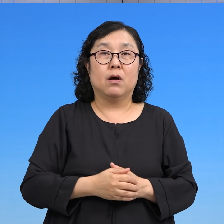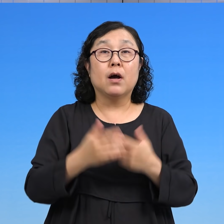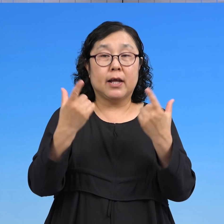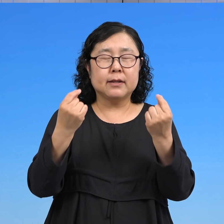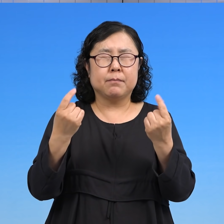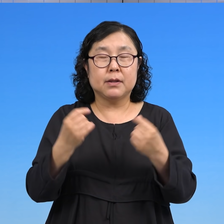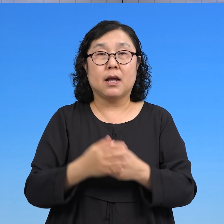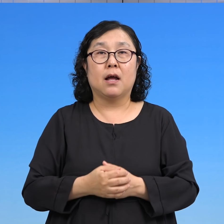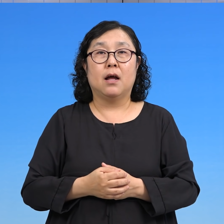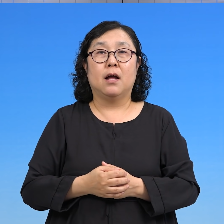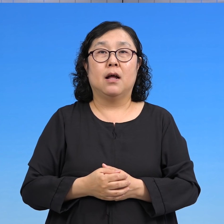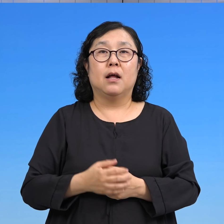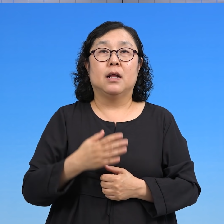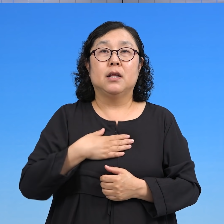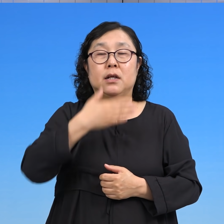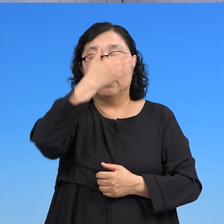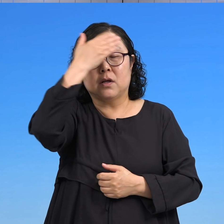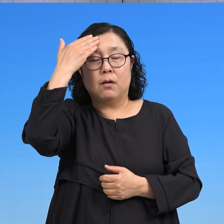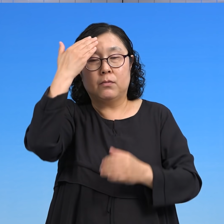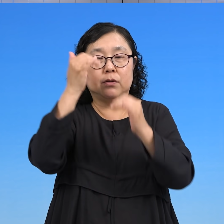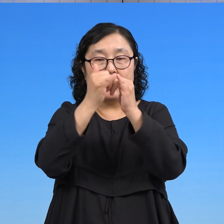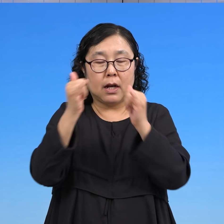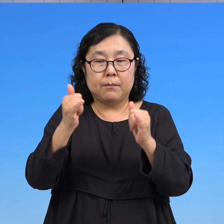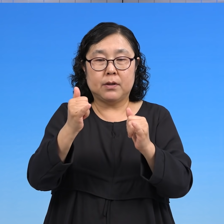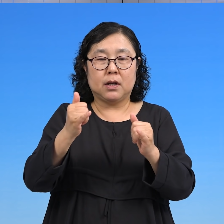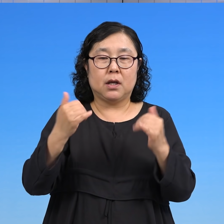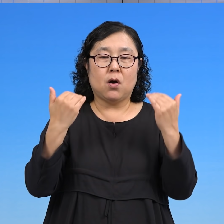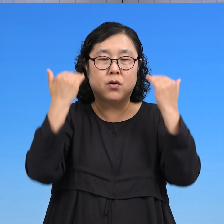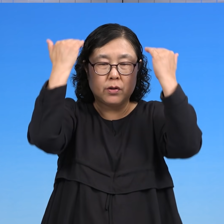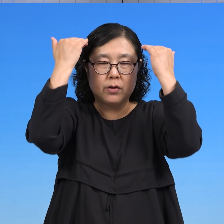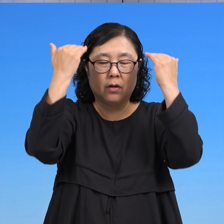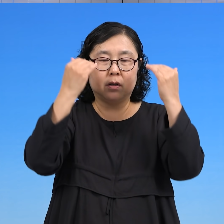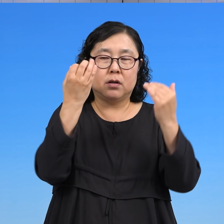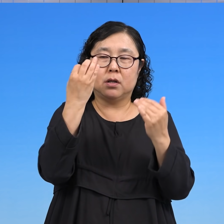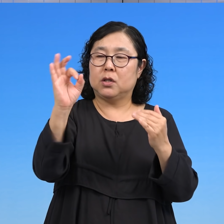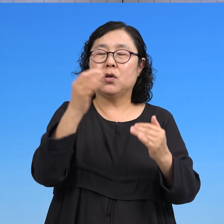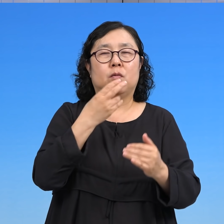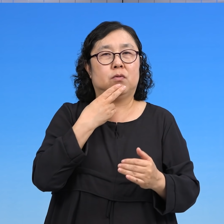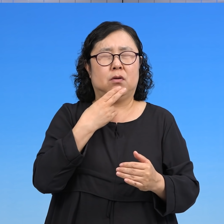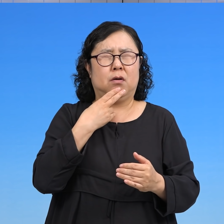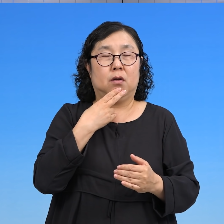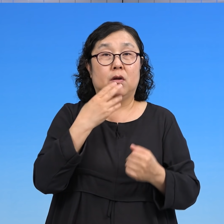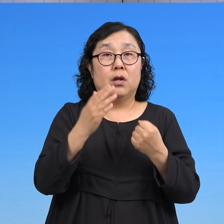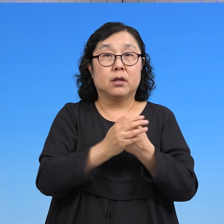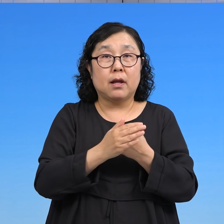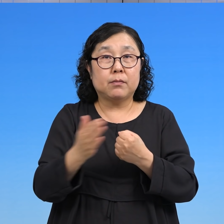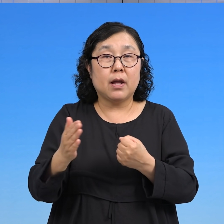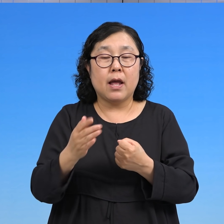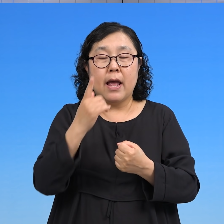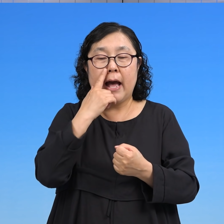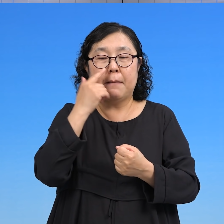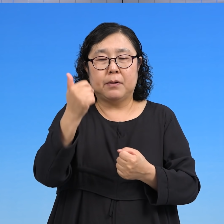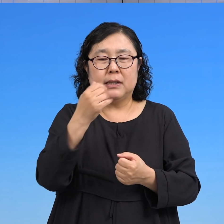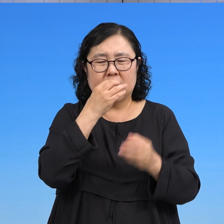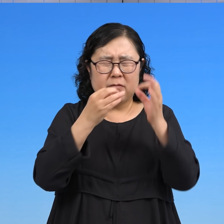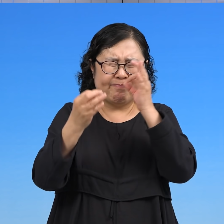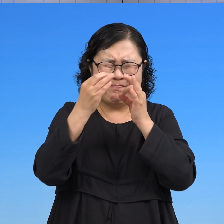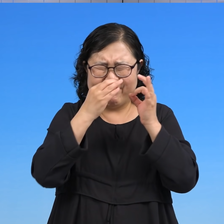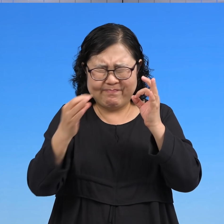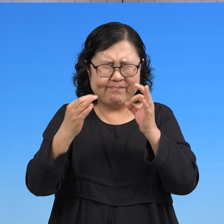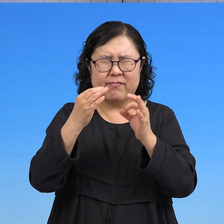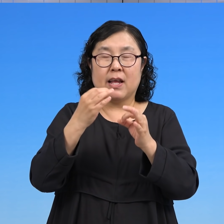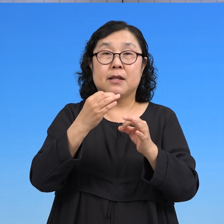위해서 기도합니다. 젊은이들이 우리 기성세대를 인정하지 않기 때문에. 그래서 아버지들이요, 절규처럼